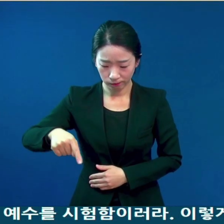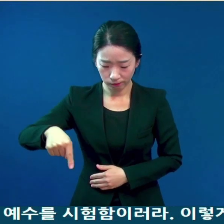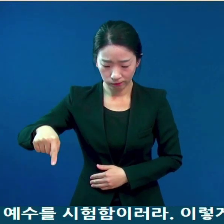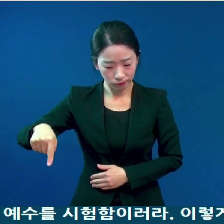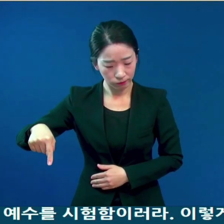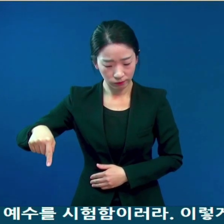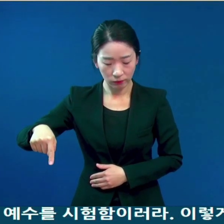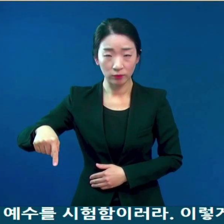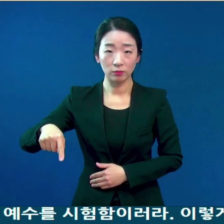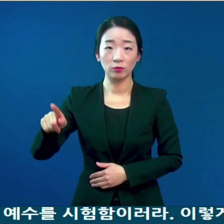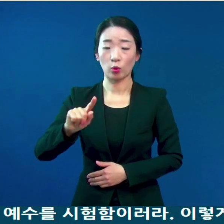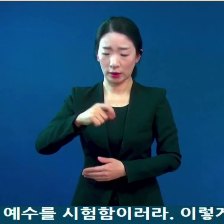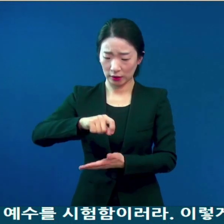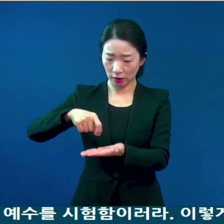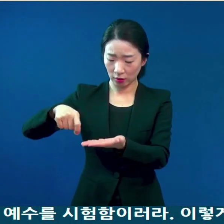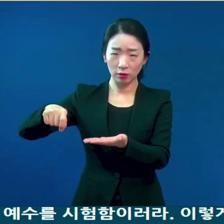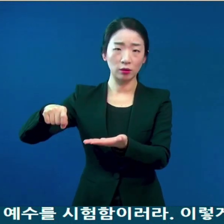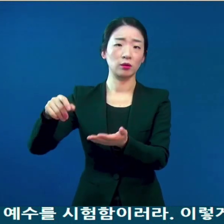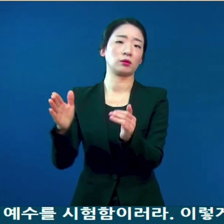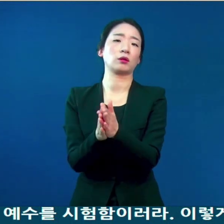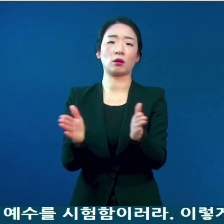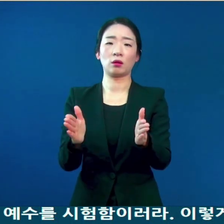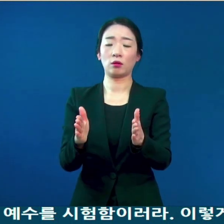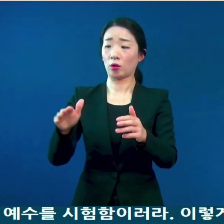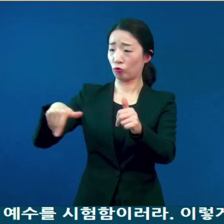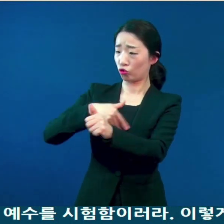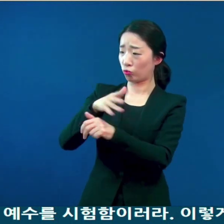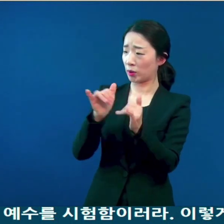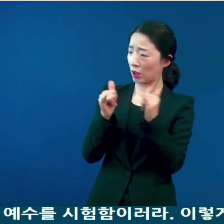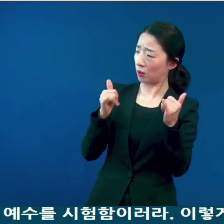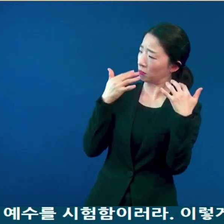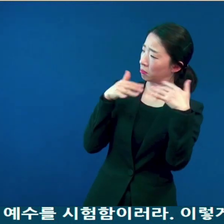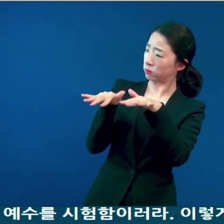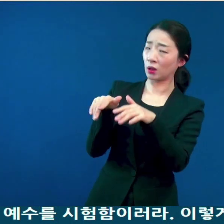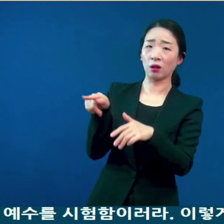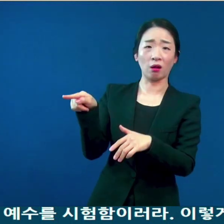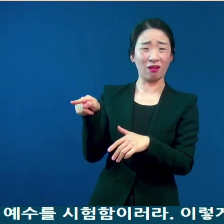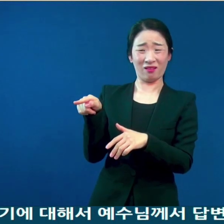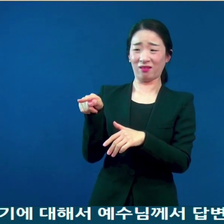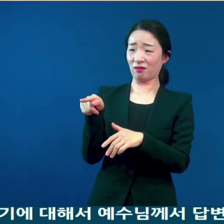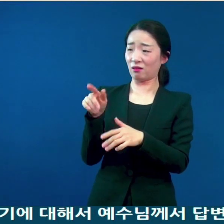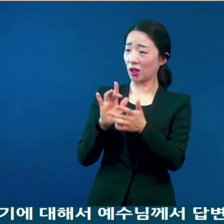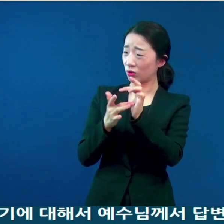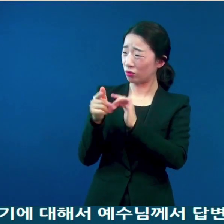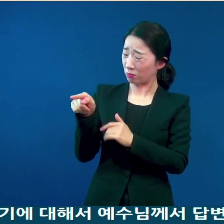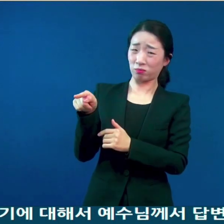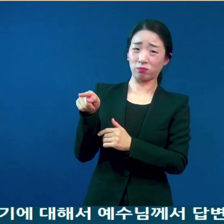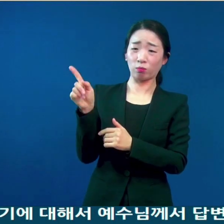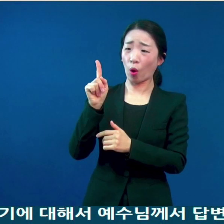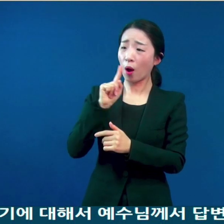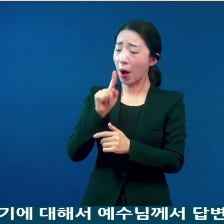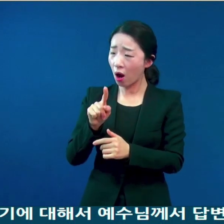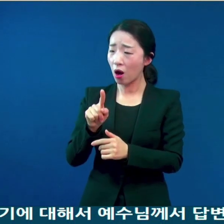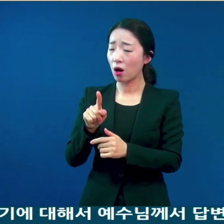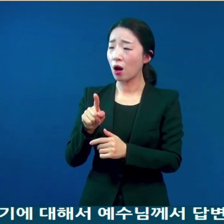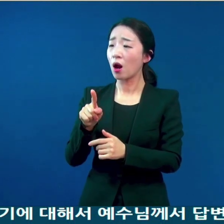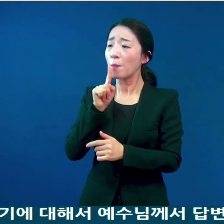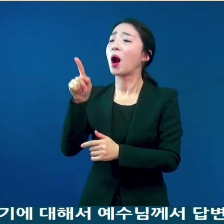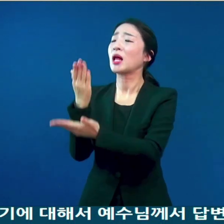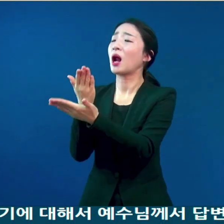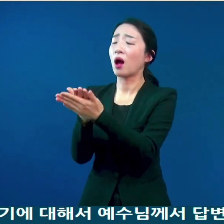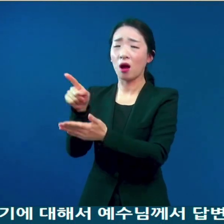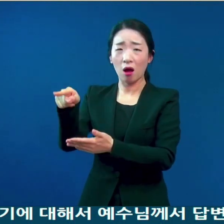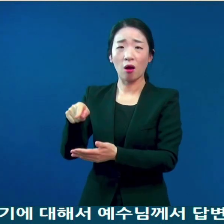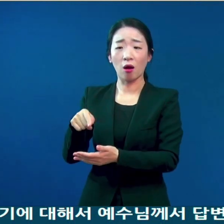하는 겁니다. 주변 사람들이 안달이 났습니다. 답하세요 예수님. 도대체 예수님은 뭐라고 말씀하십니까? 우리도